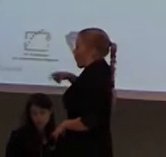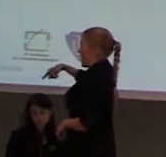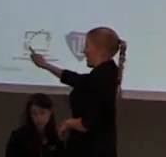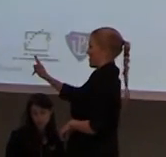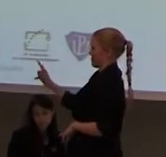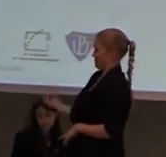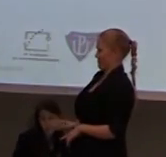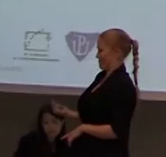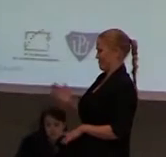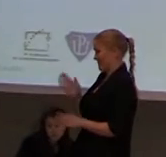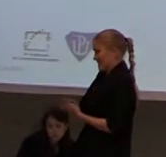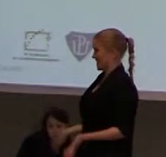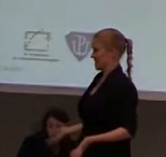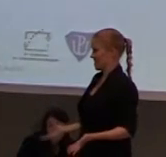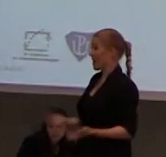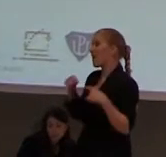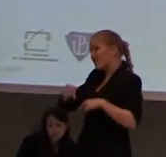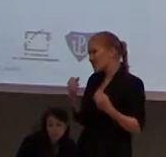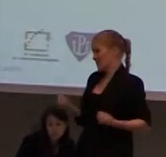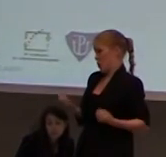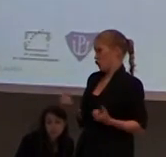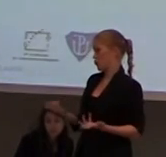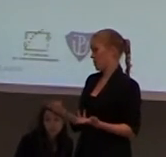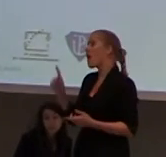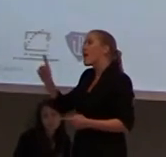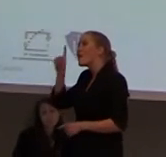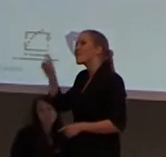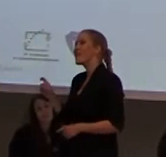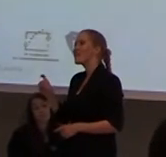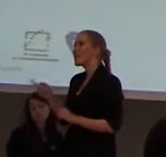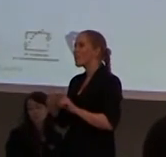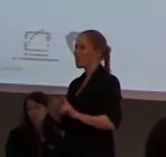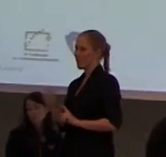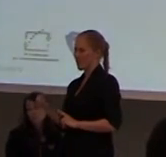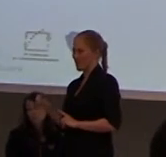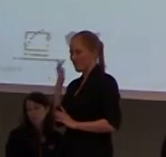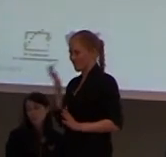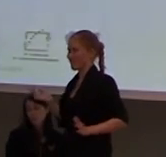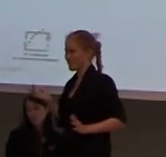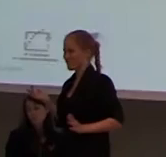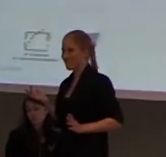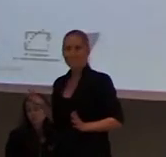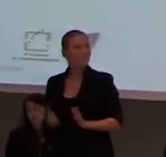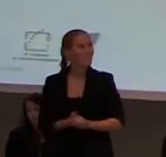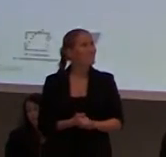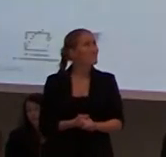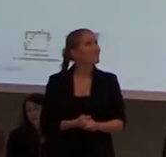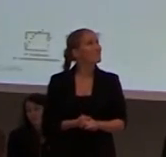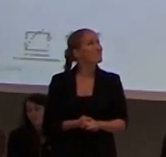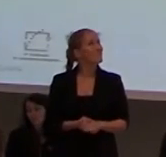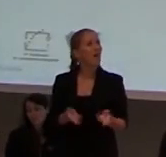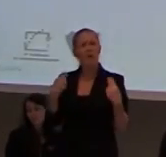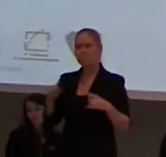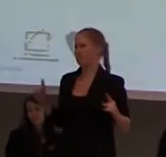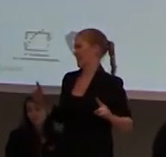pracují, ale otázka zní, za jakých podmínek, s jakou podporou. Tak, a teď už konečně jenom velice krátce.